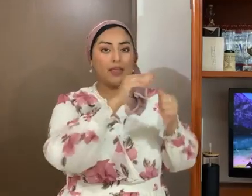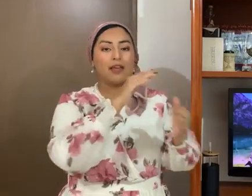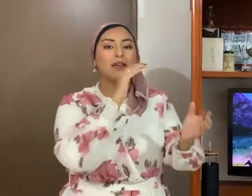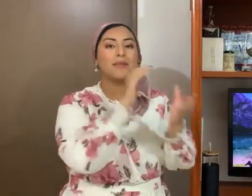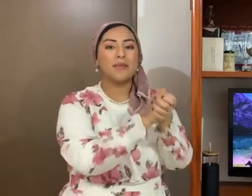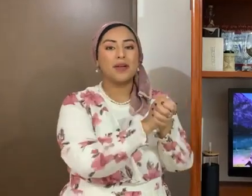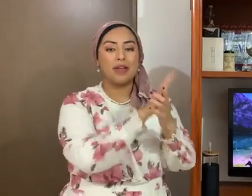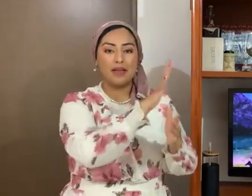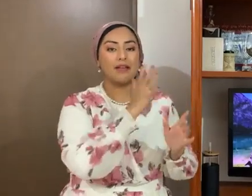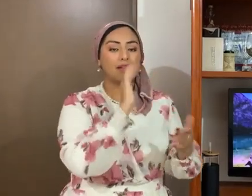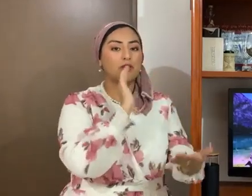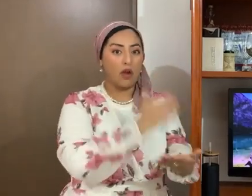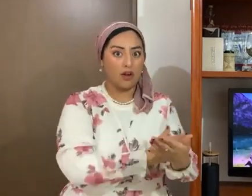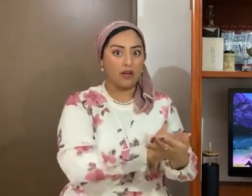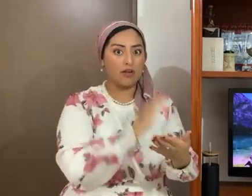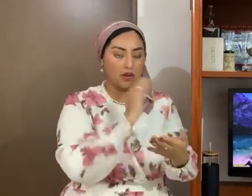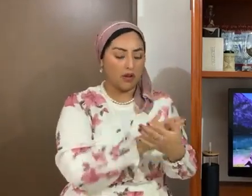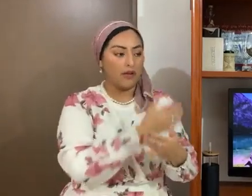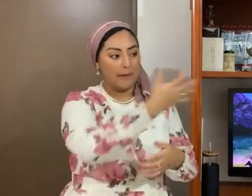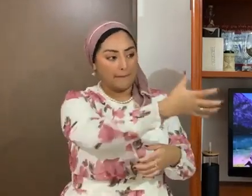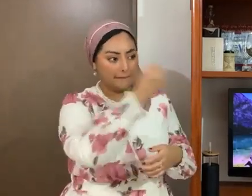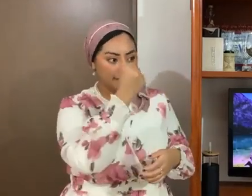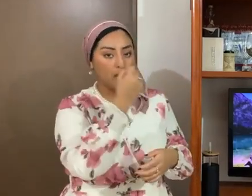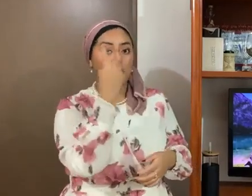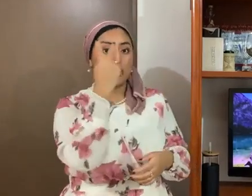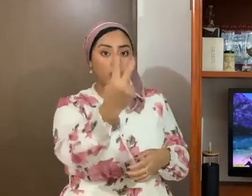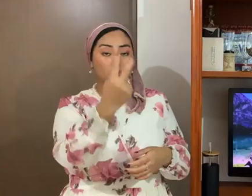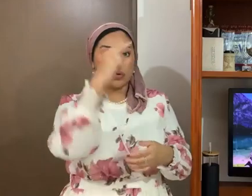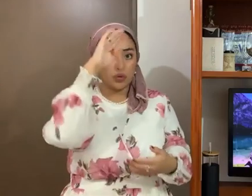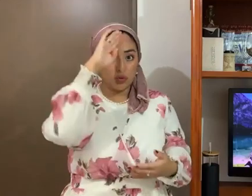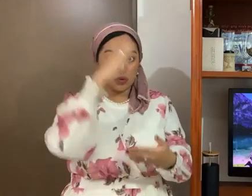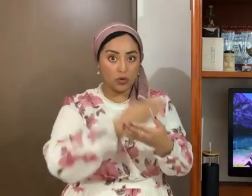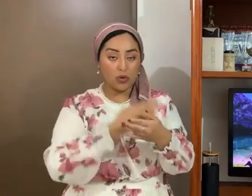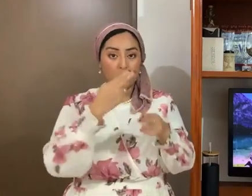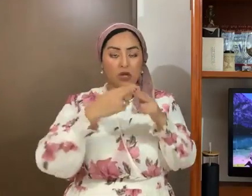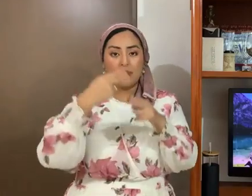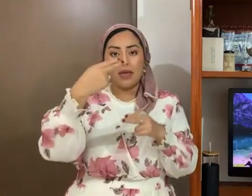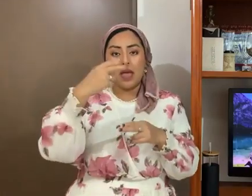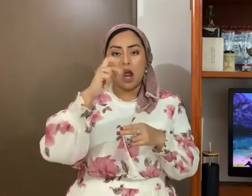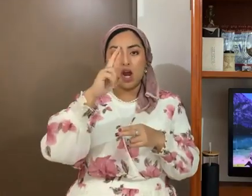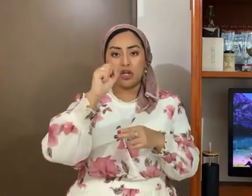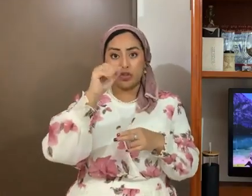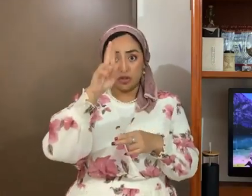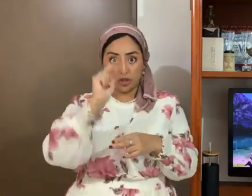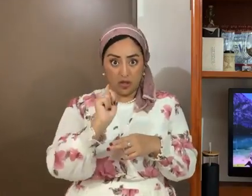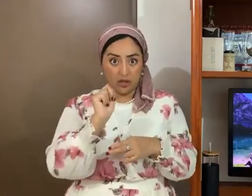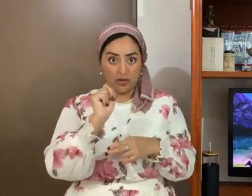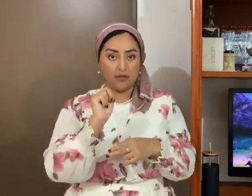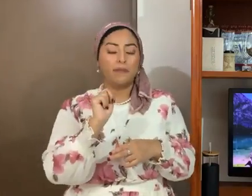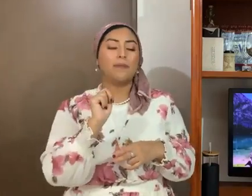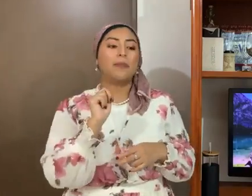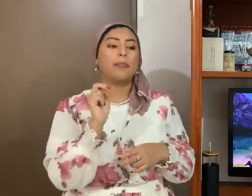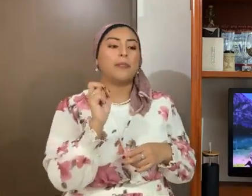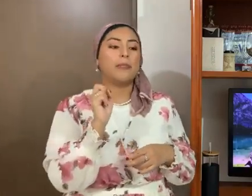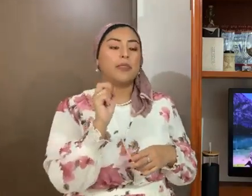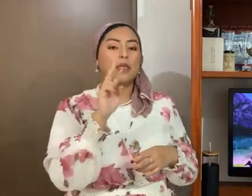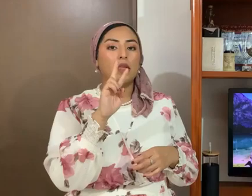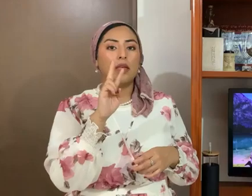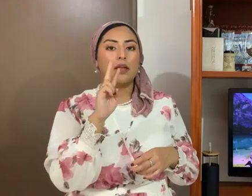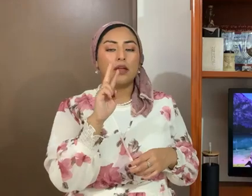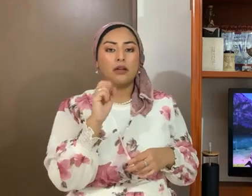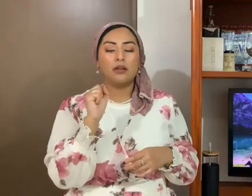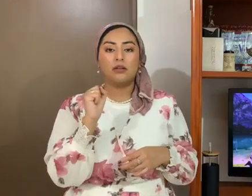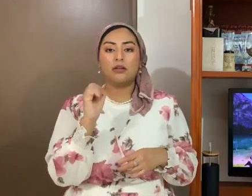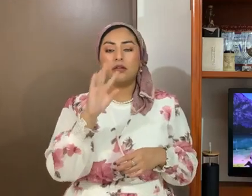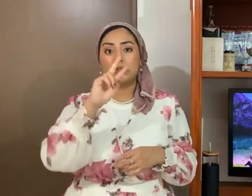la mujer de Moisés, y después de que la envió, y a sus dos hijos, el uno se llamaba Gerson, porque dijo, forastero he sido en la tierra, y